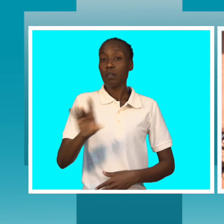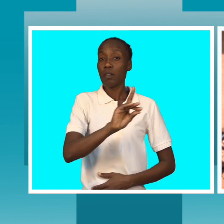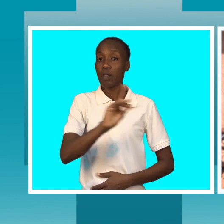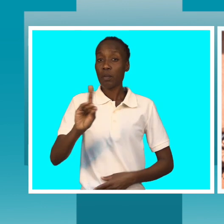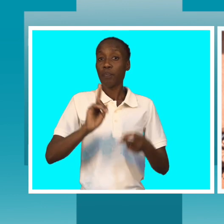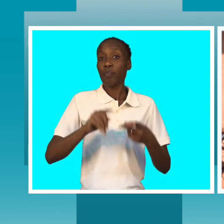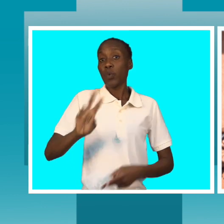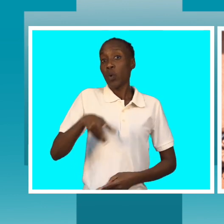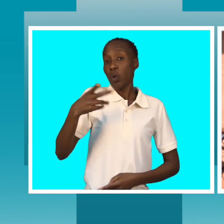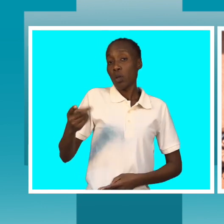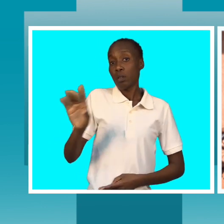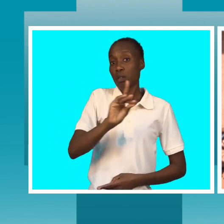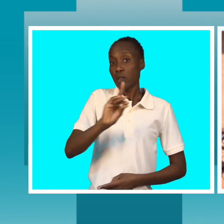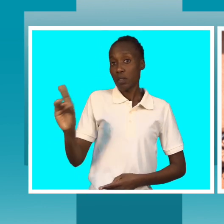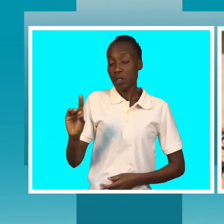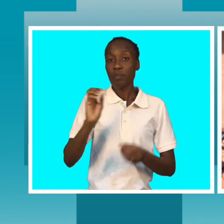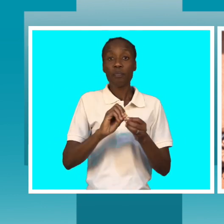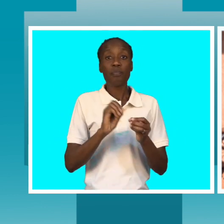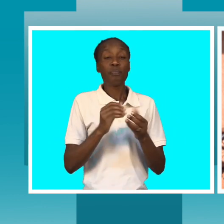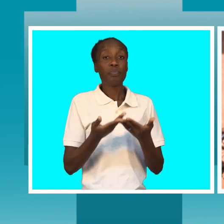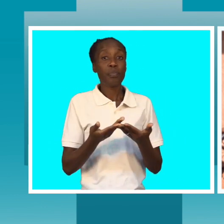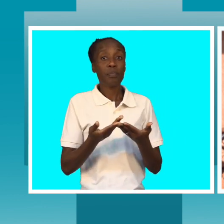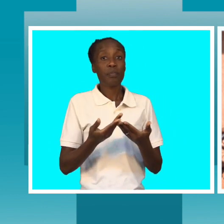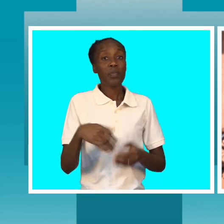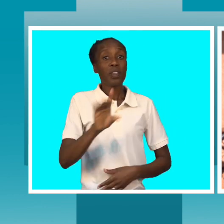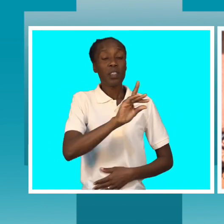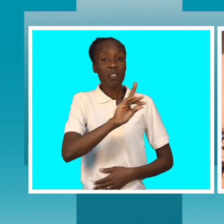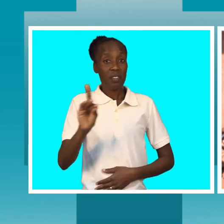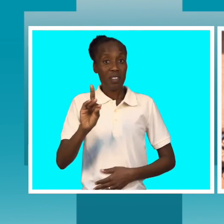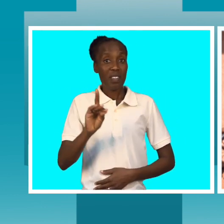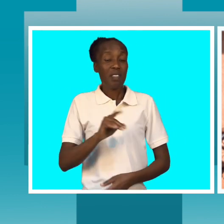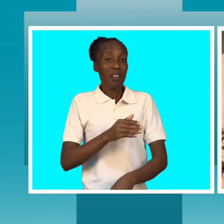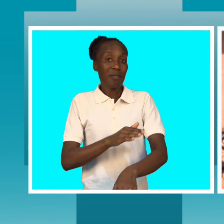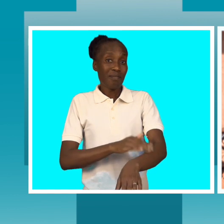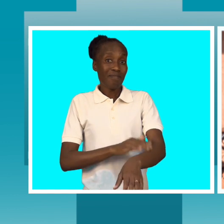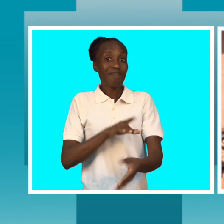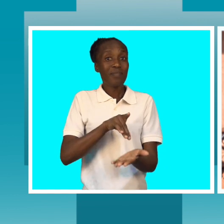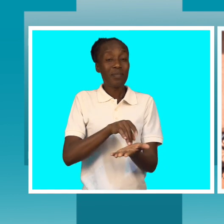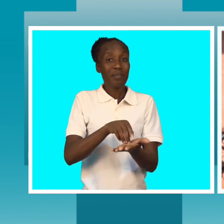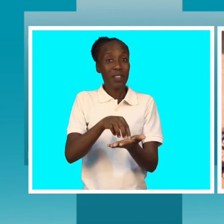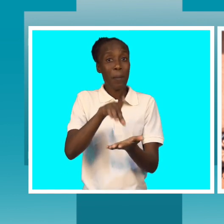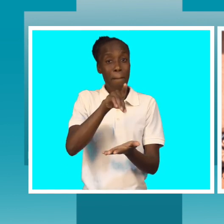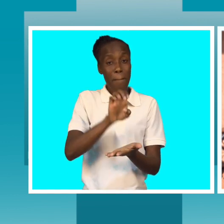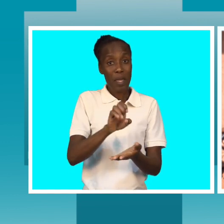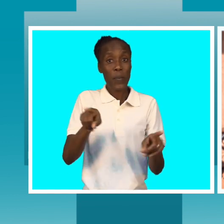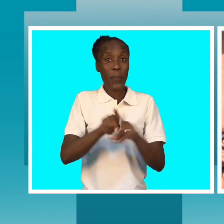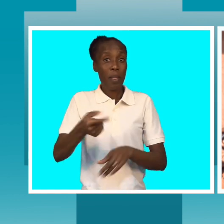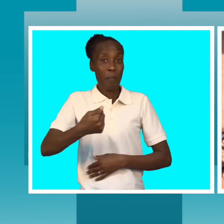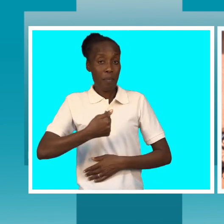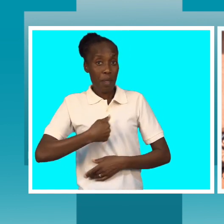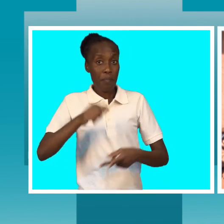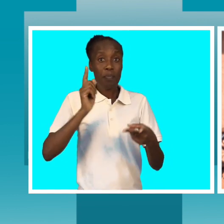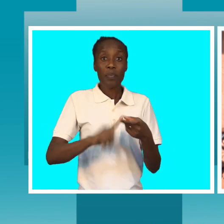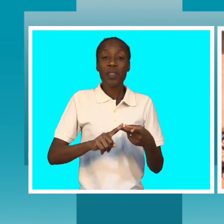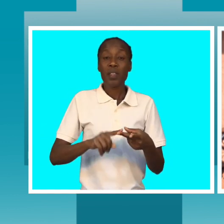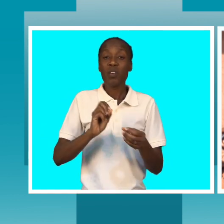né? Outro deficiente tem deficiente de pé, como eu, mas